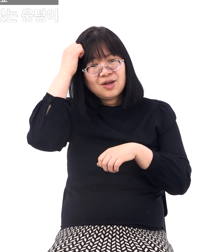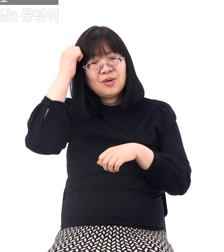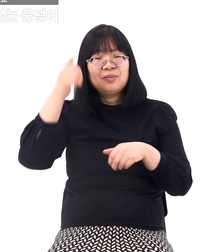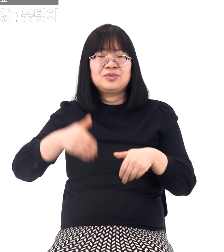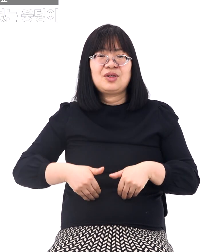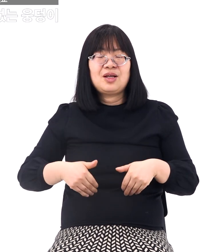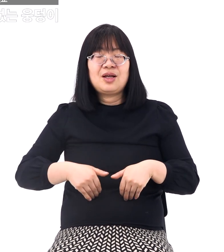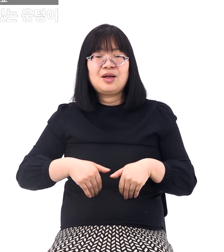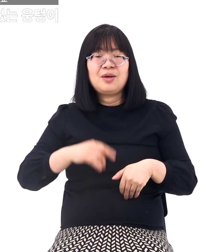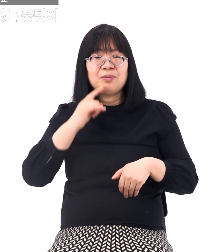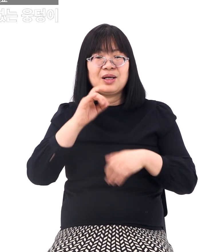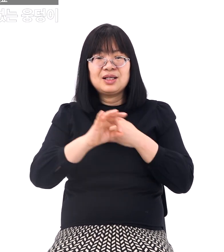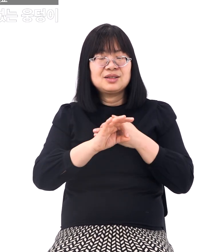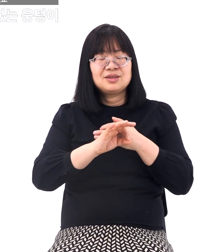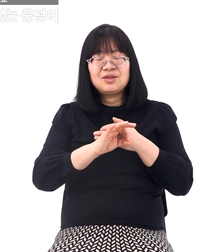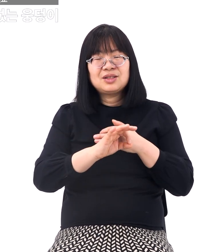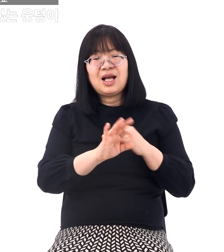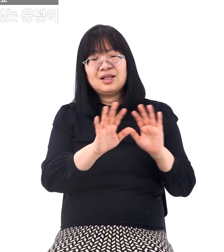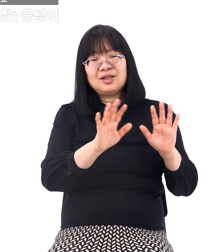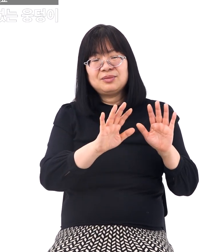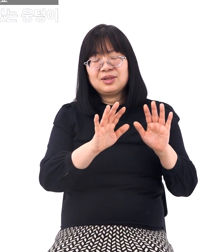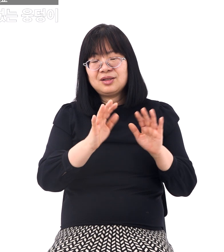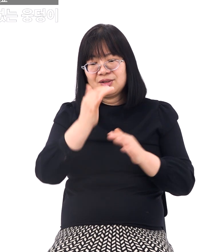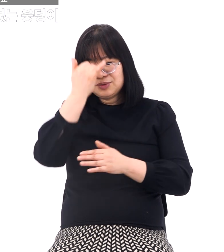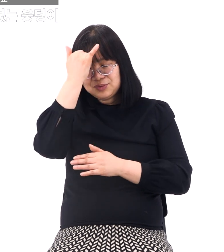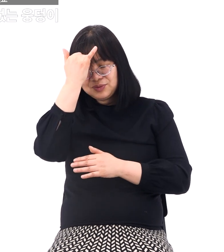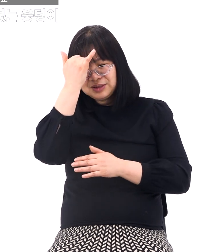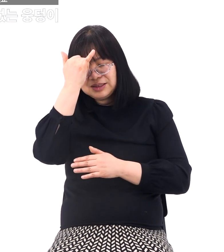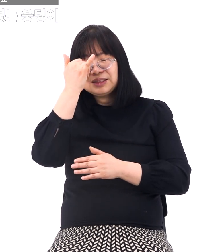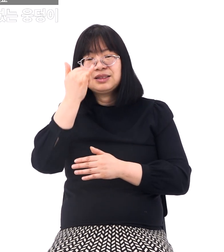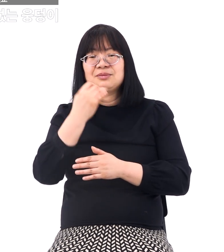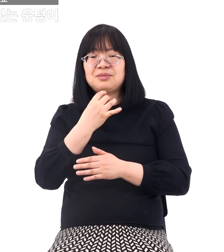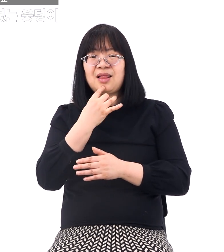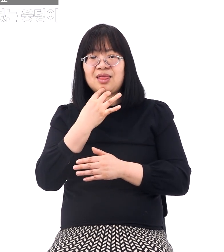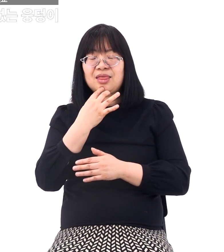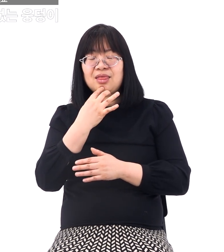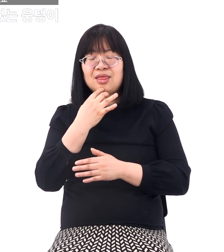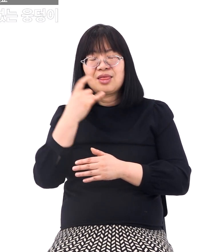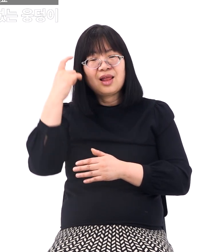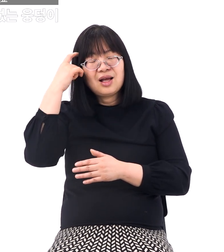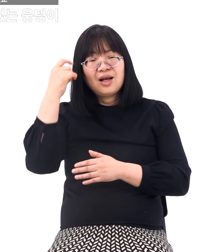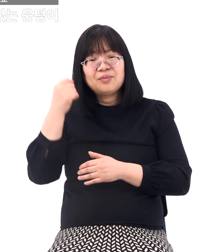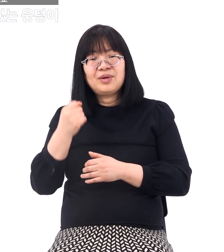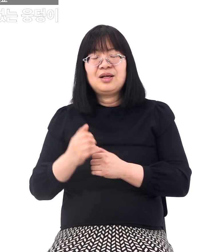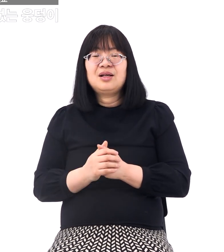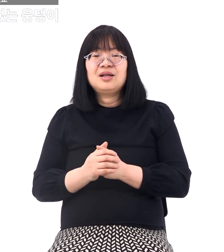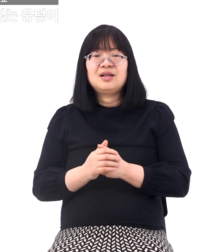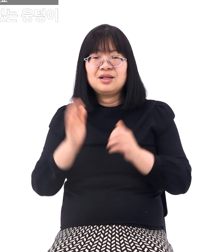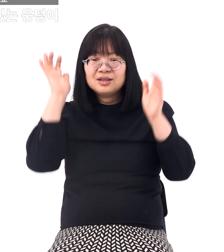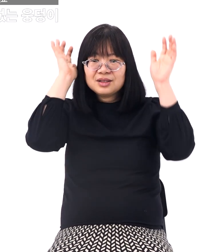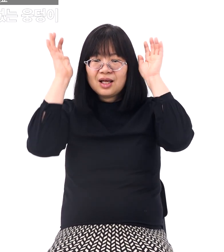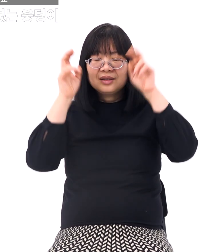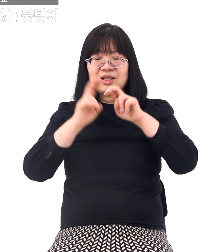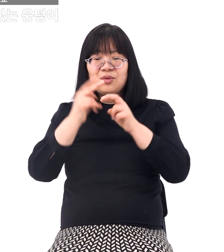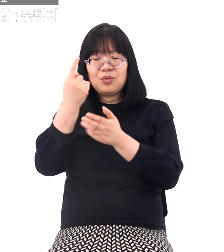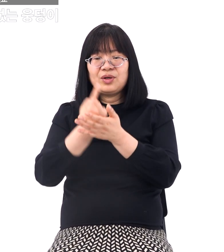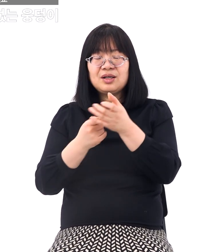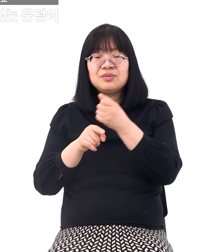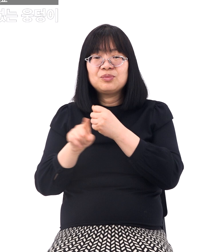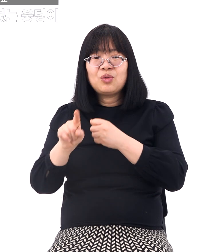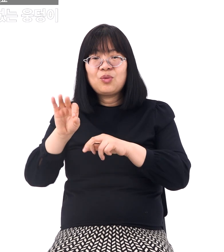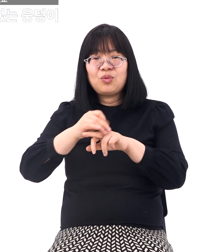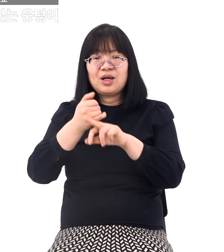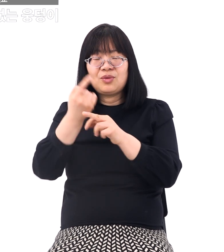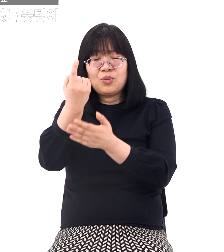빠집니다. 해석이. 여기서 나귀 새끼를 타고 오셨다는 말이 이런 뜻입니다. 이런 왕으로